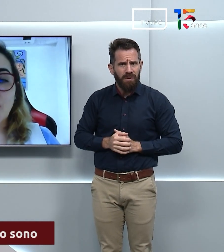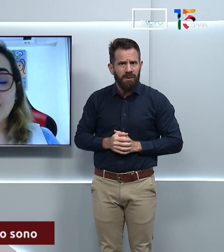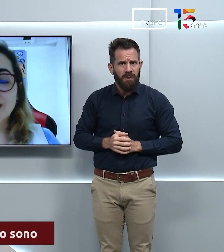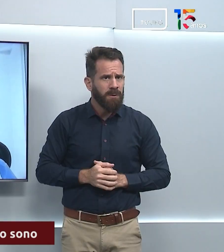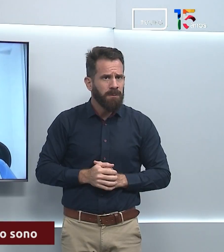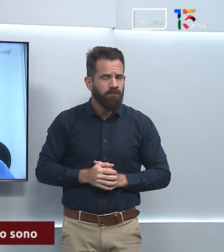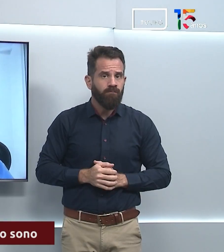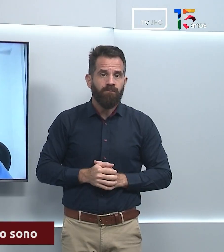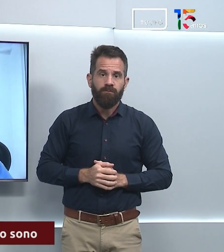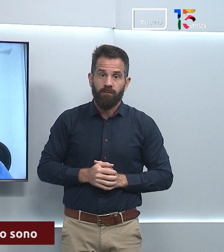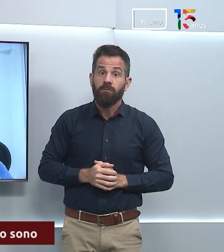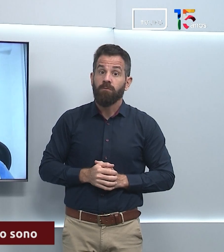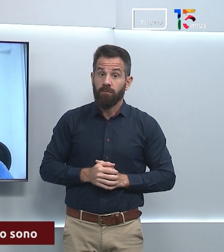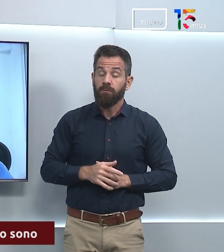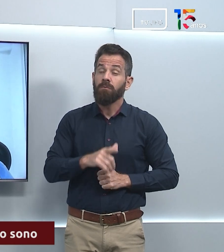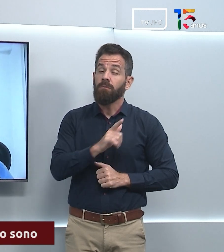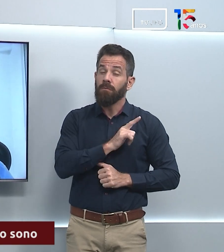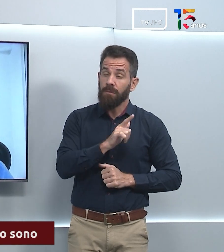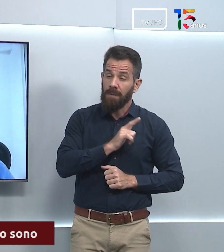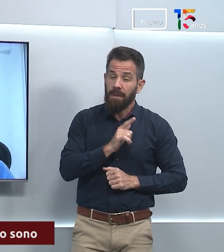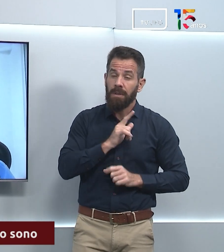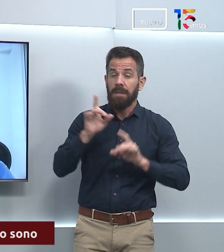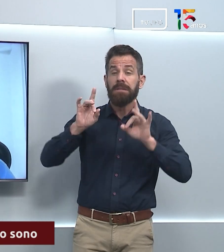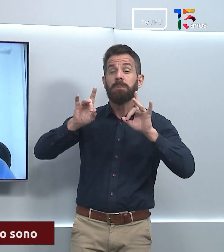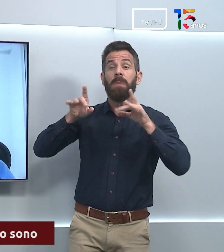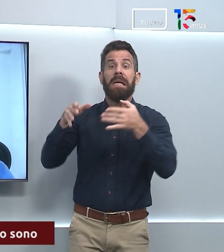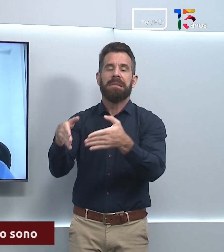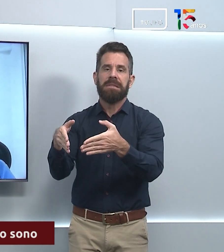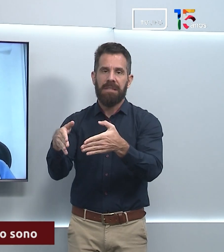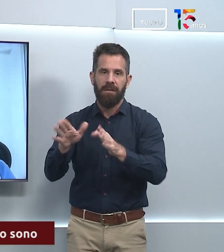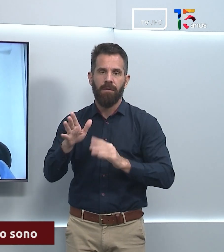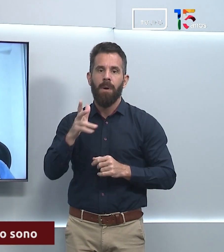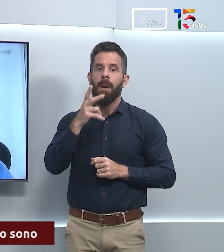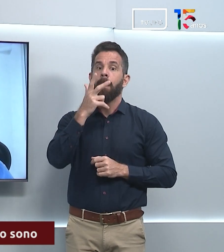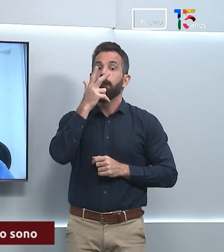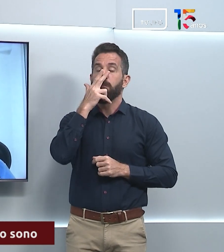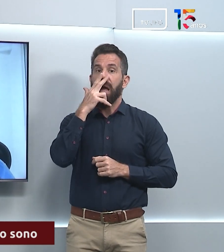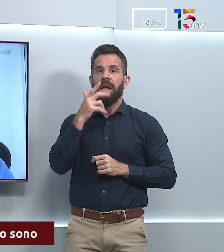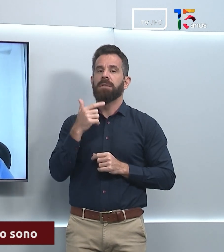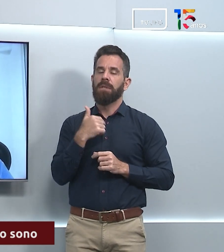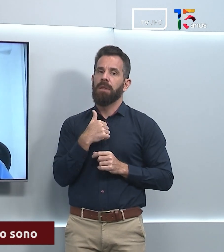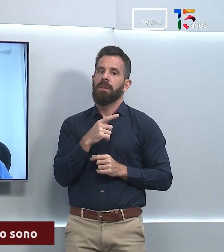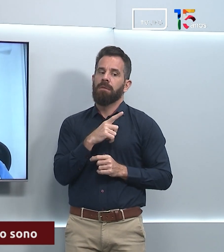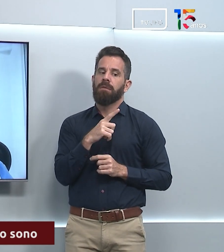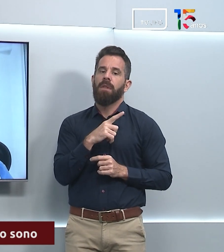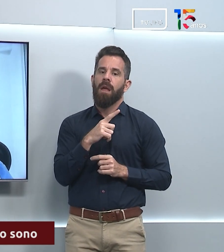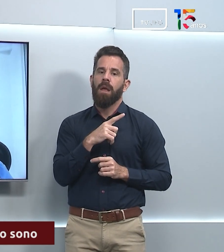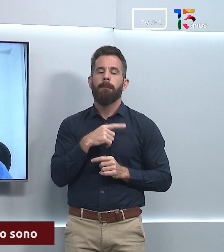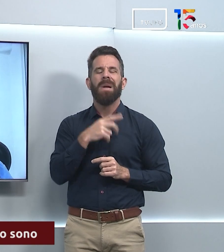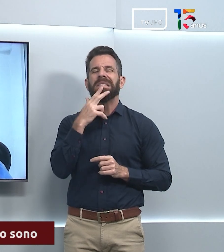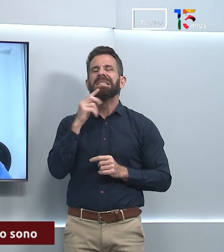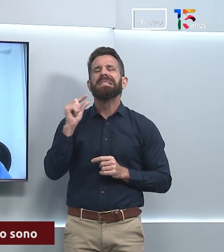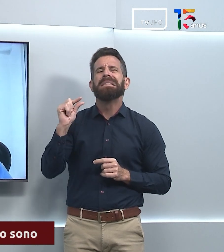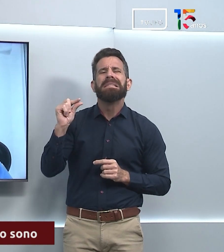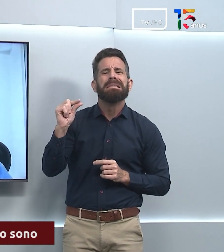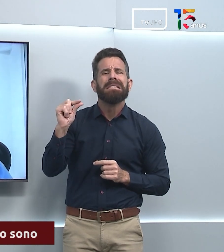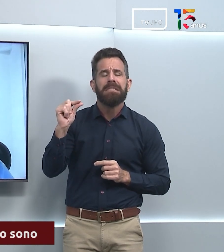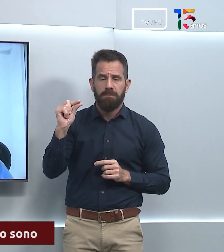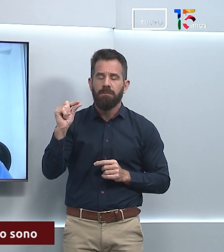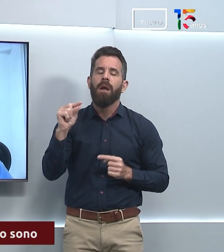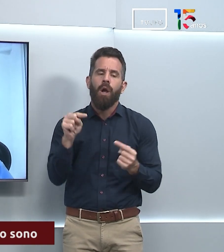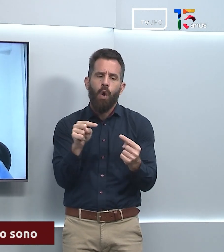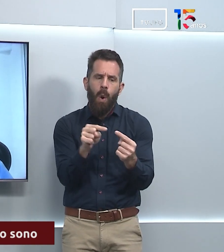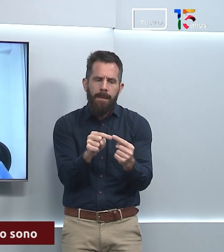Então, existem doses muito específicas, eu nem vou falar aqui para não parecer que estou prescrevendo, mas são doses muito pequenas para crianças